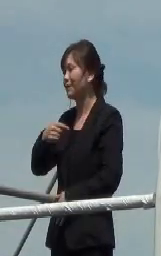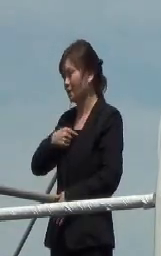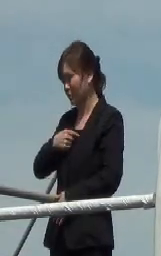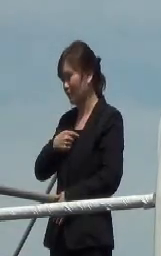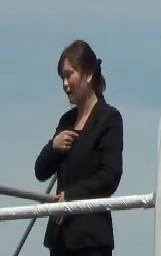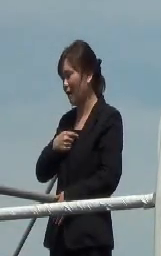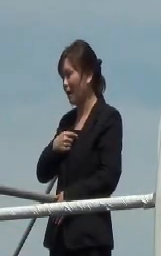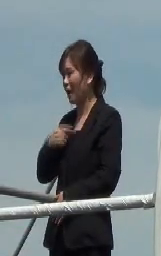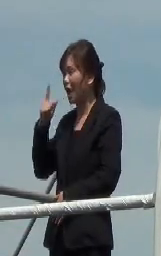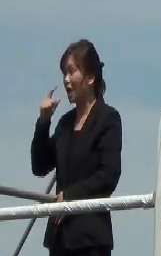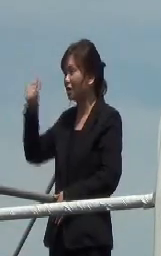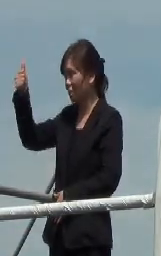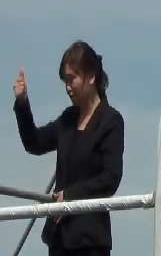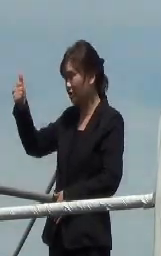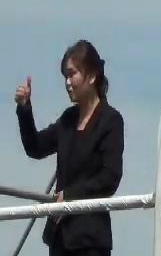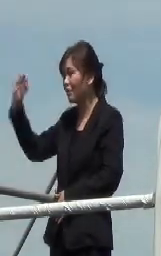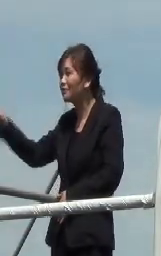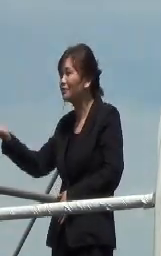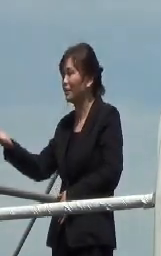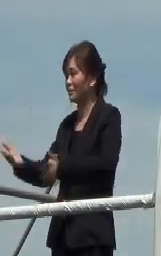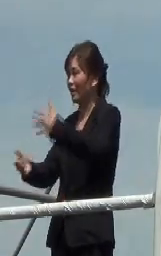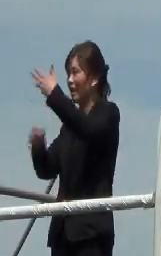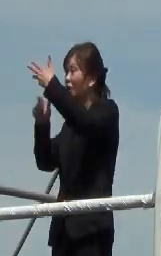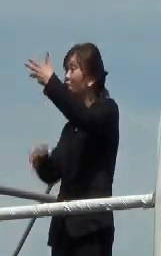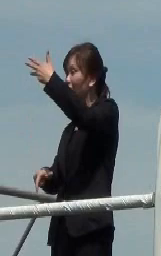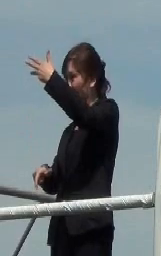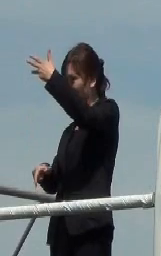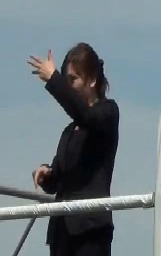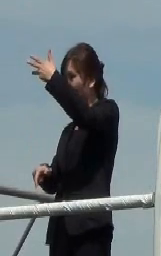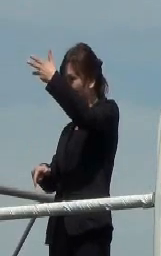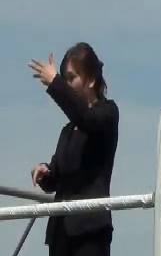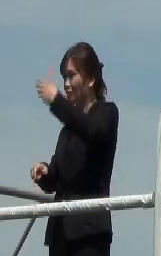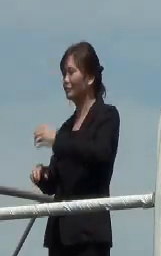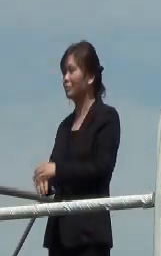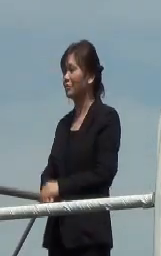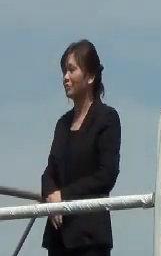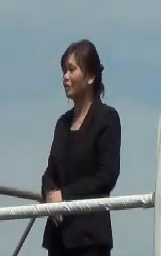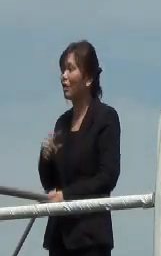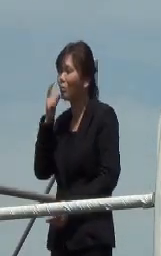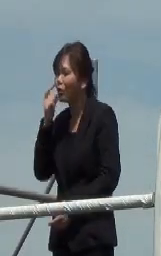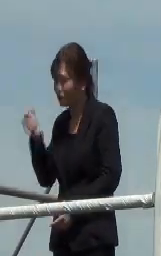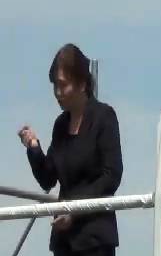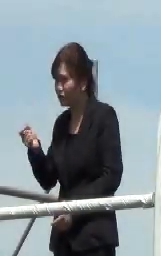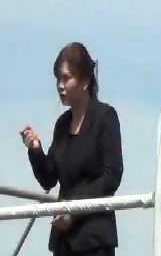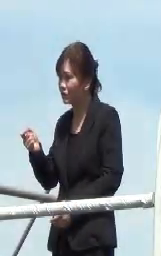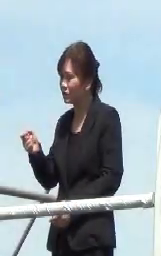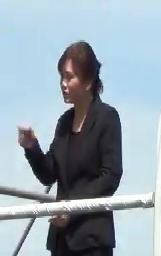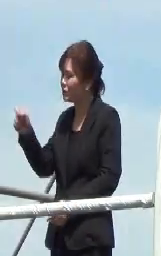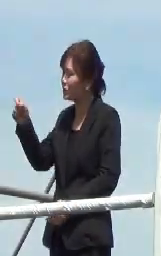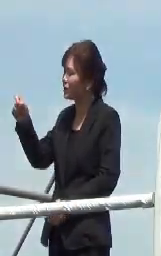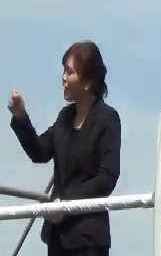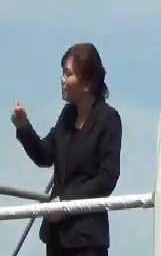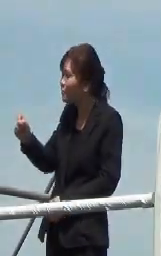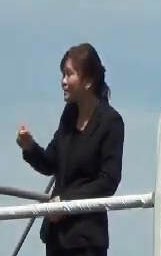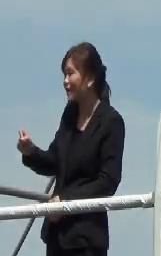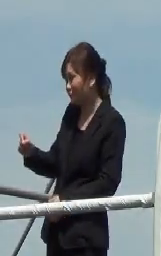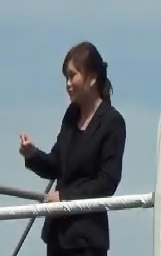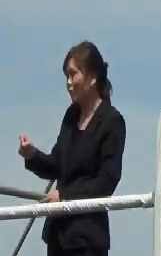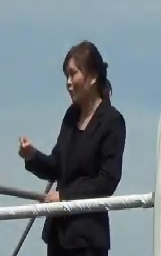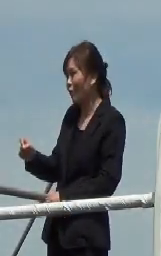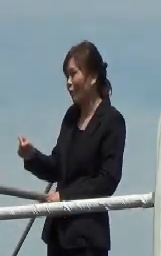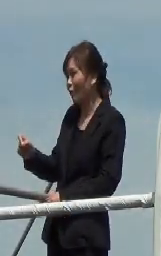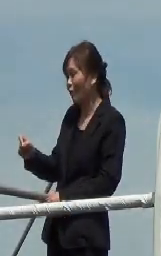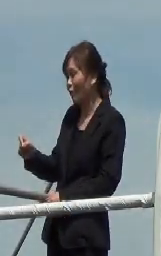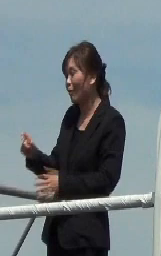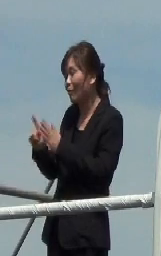に亡くしてますけれども、もし鉛筆で書くとしたら、亡くした